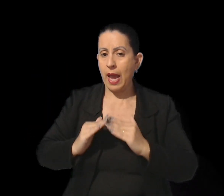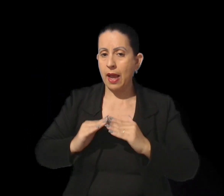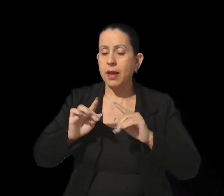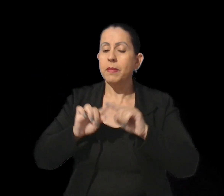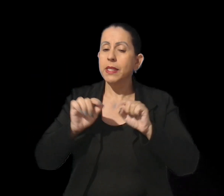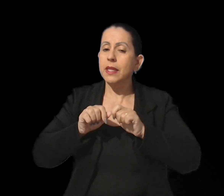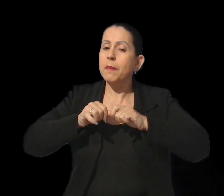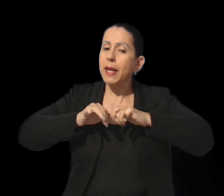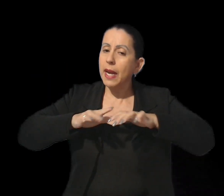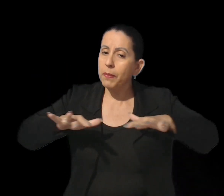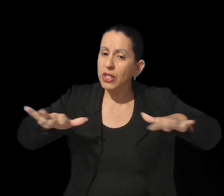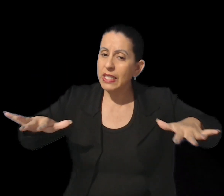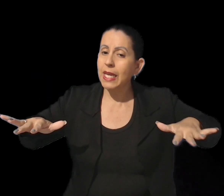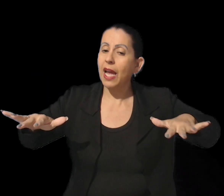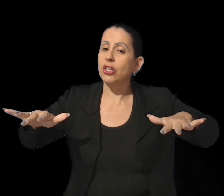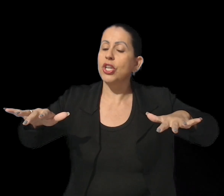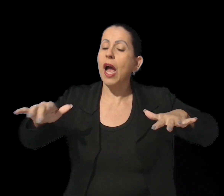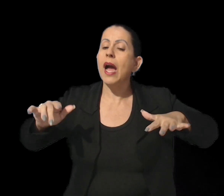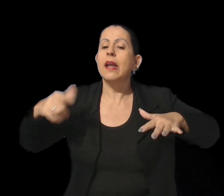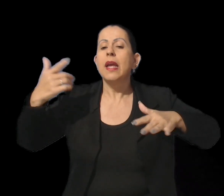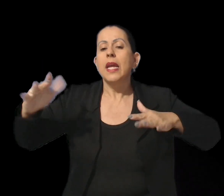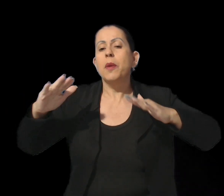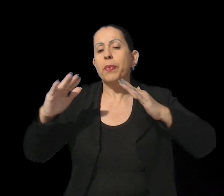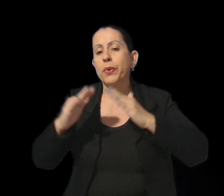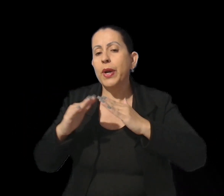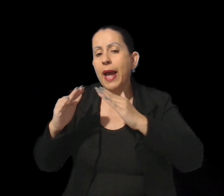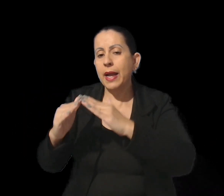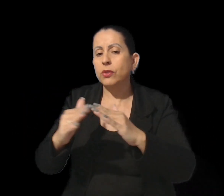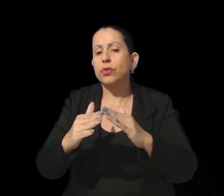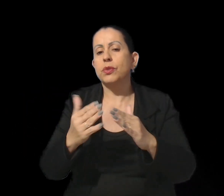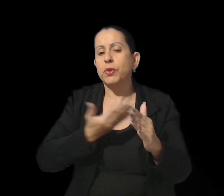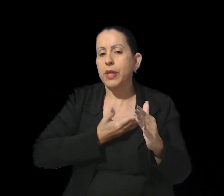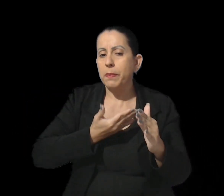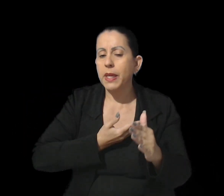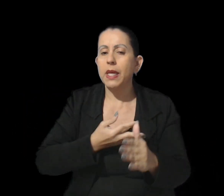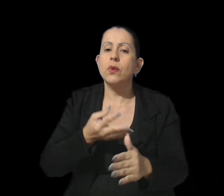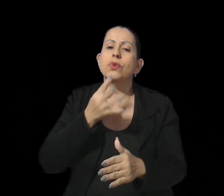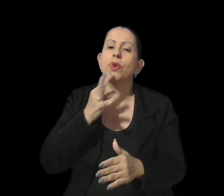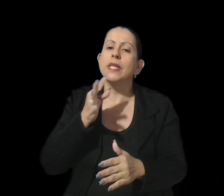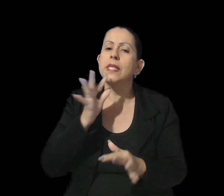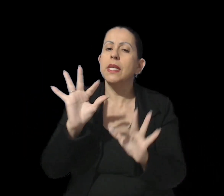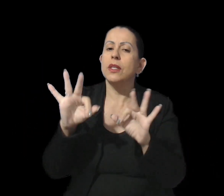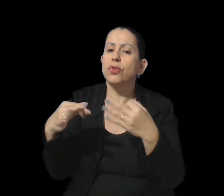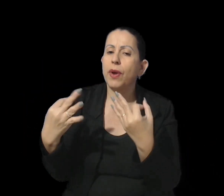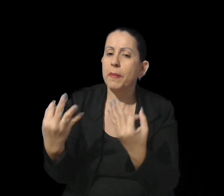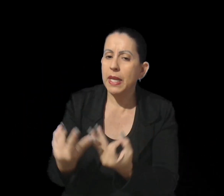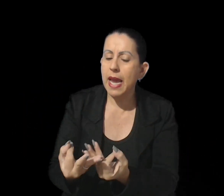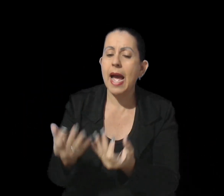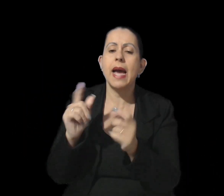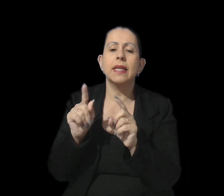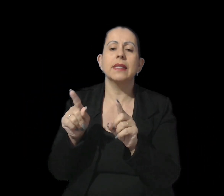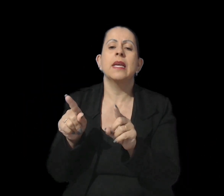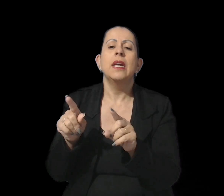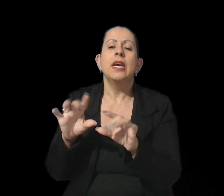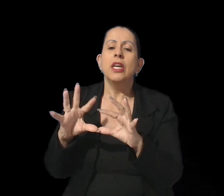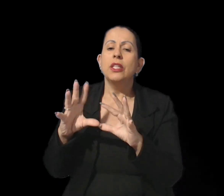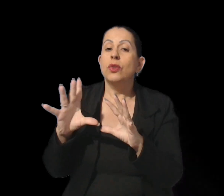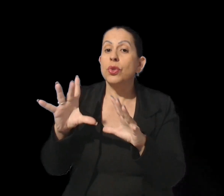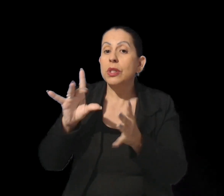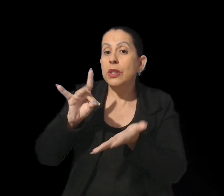lar, mas que também ela possa se irradiar e para o lar dos meus amigos, conhecidos, familiares,